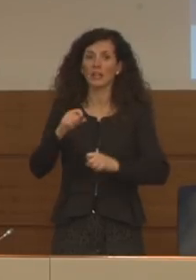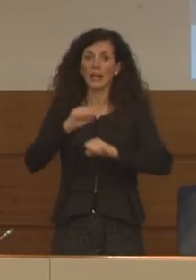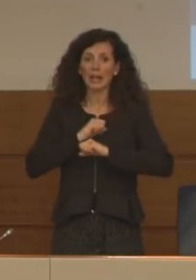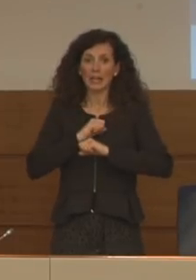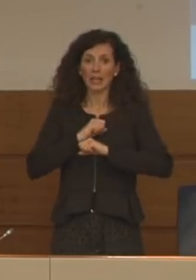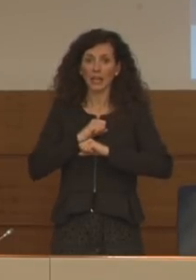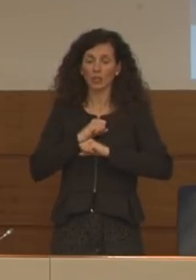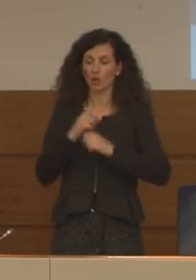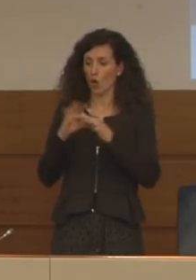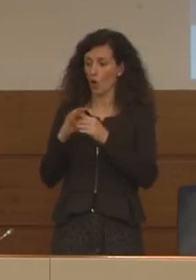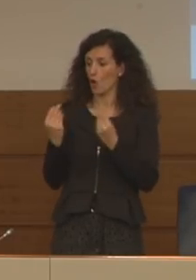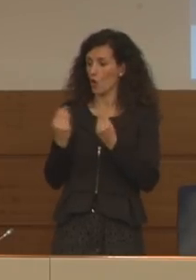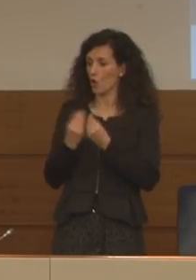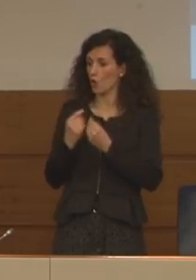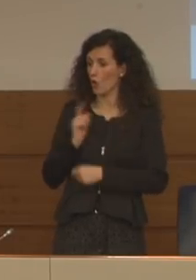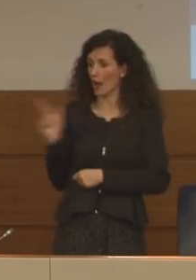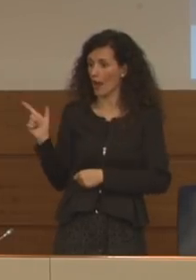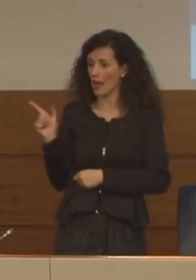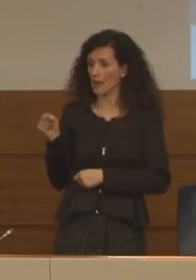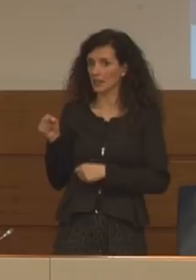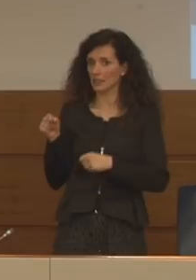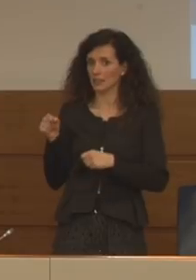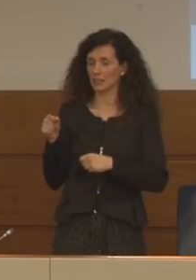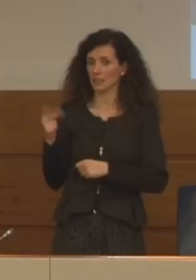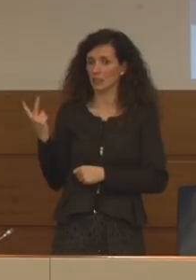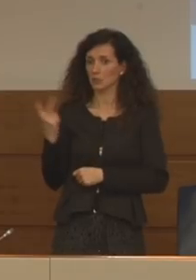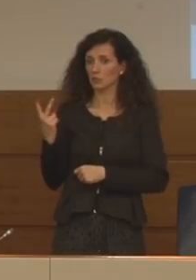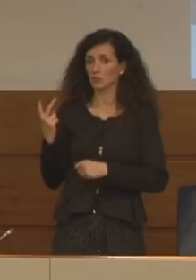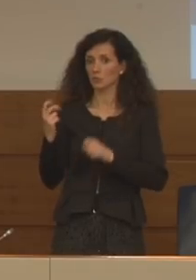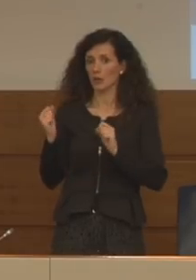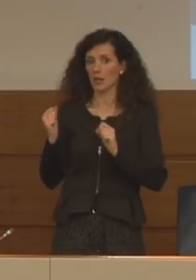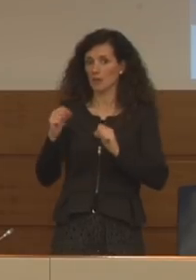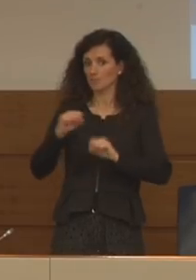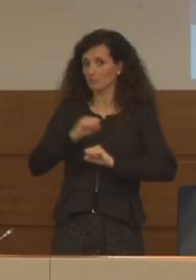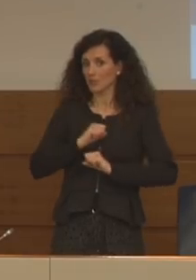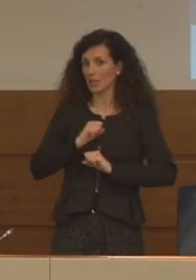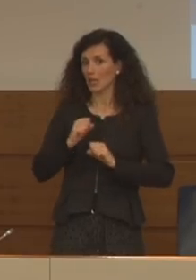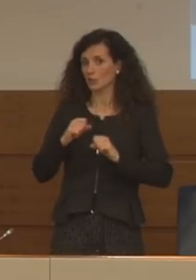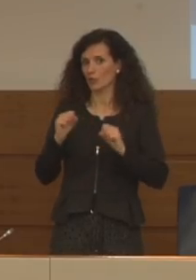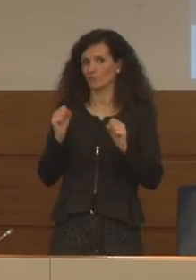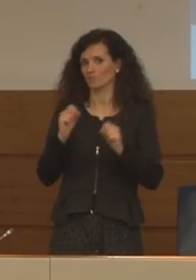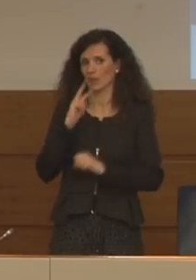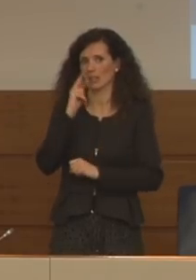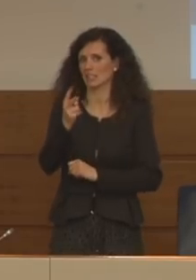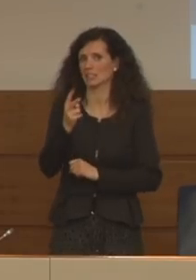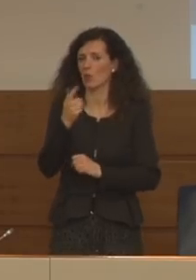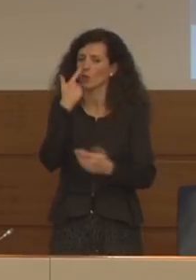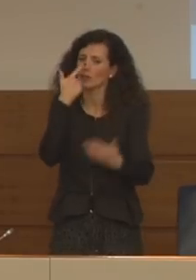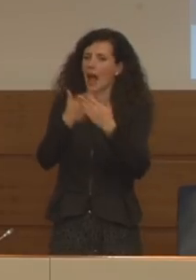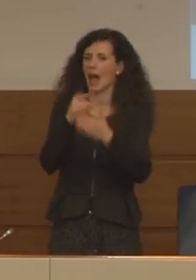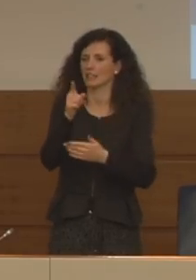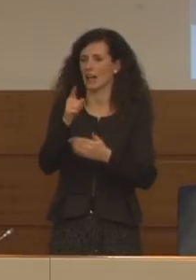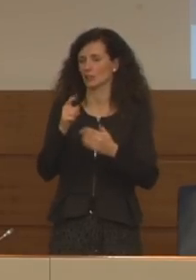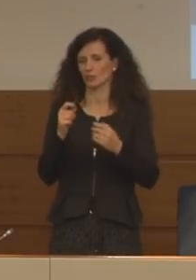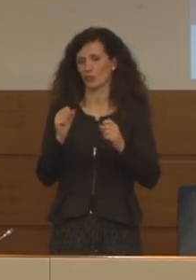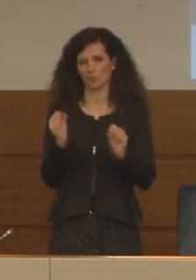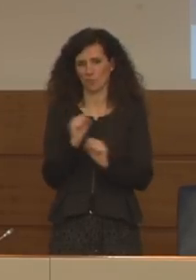domande nessuno dei qui presenti può rispondere in modo adeguato